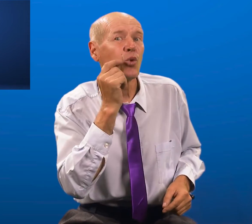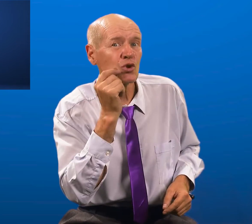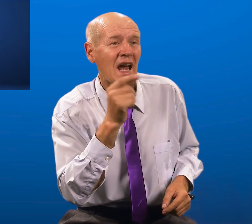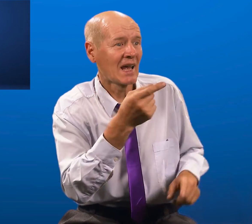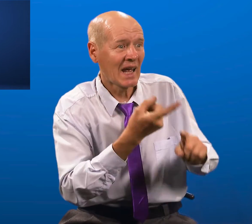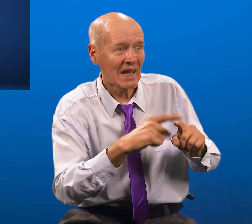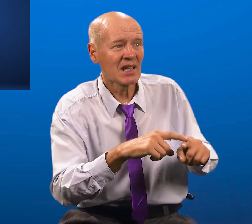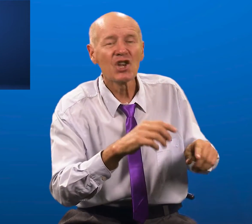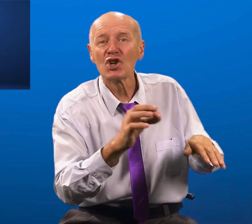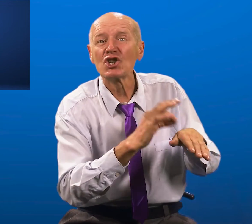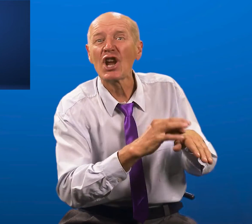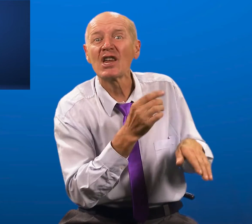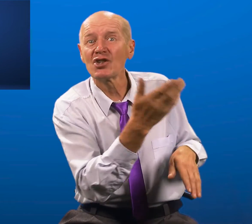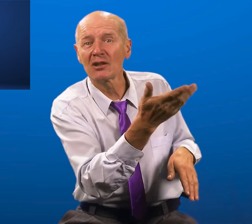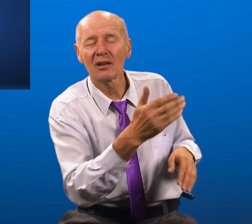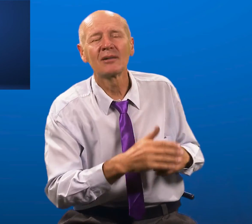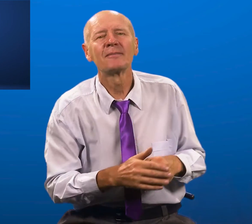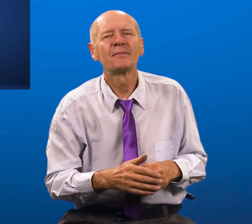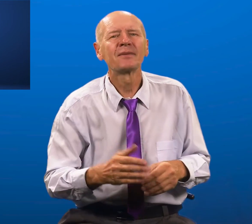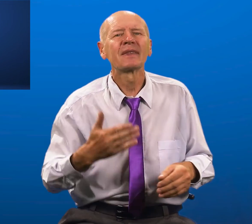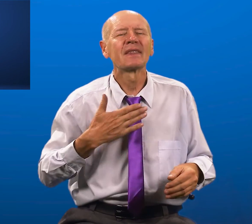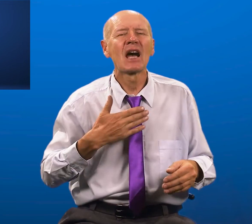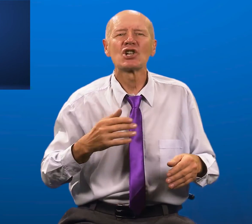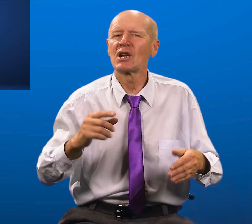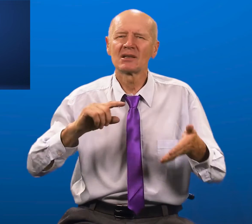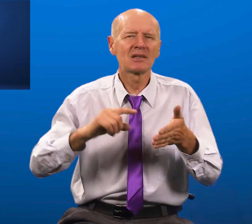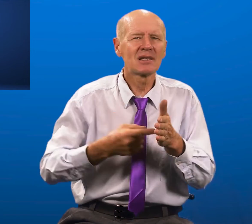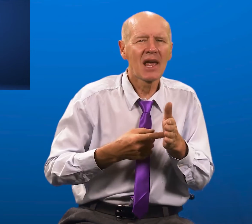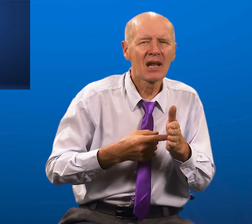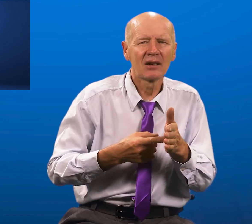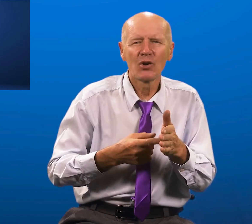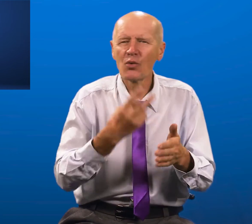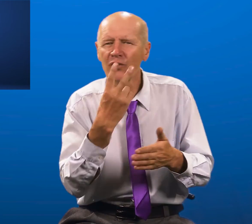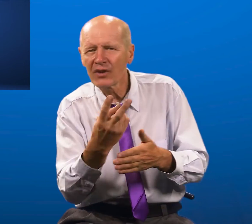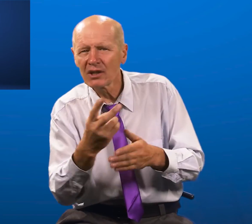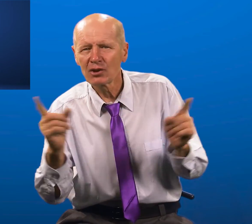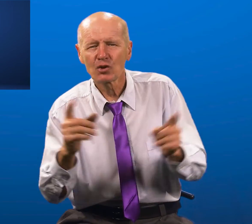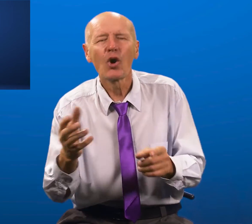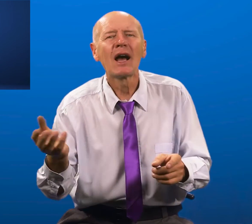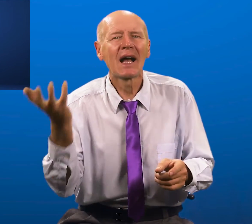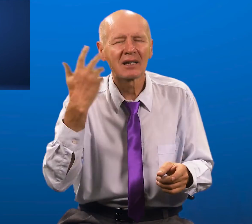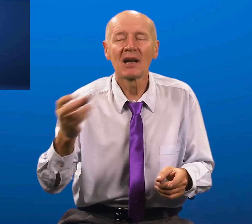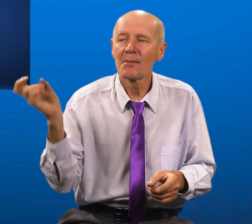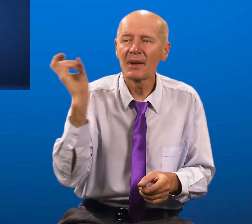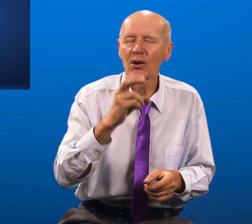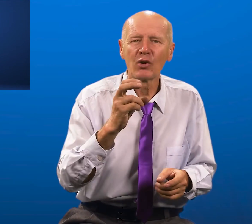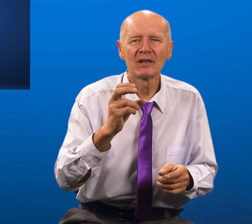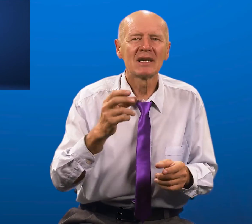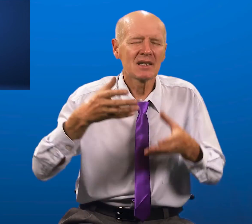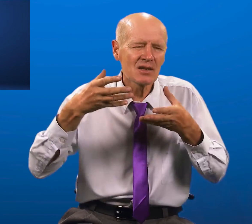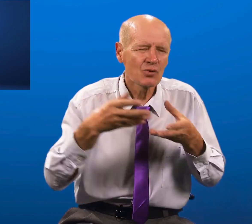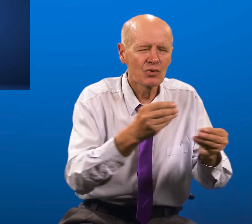наша цель – увидеть, что когда приходит искушение, мы должны привести